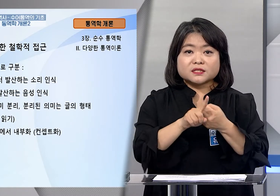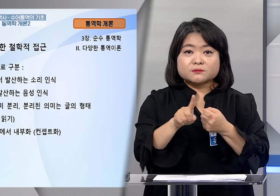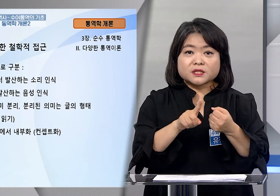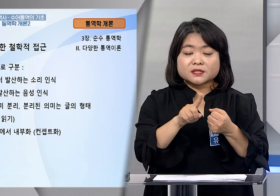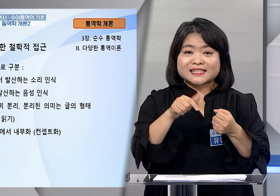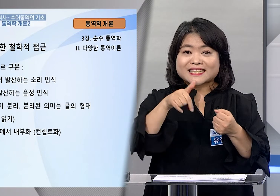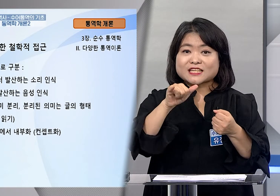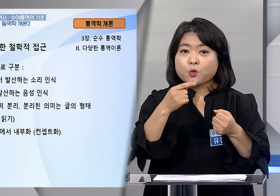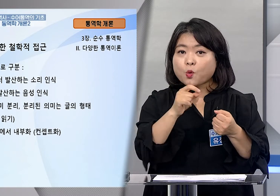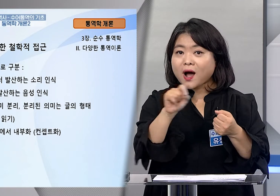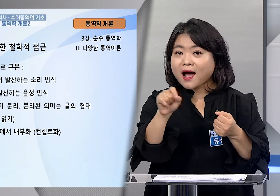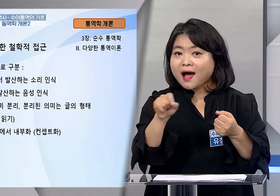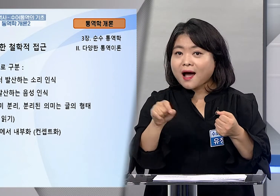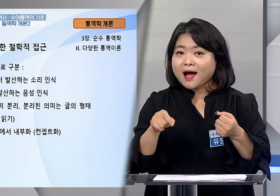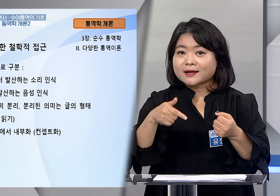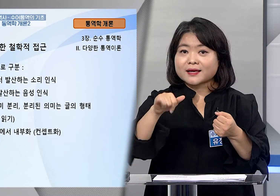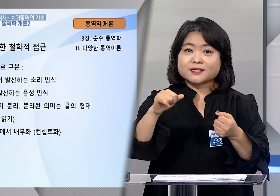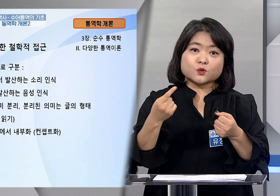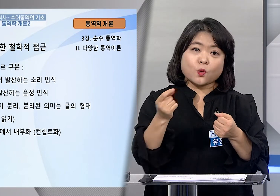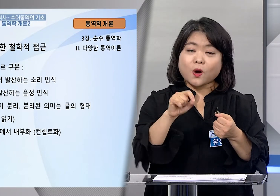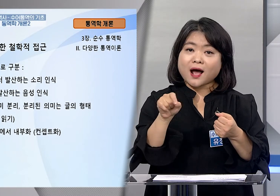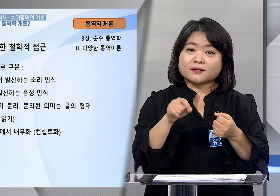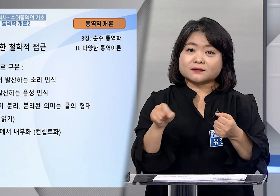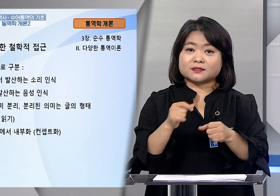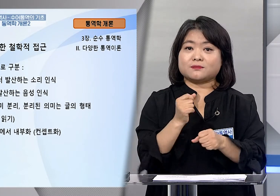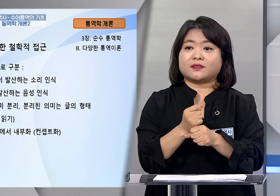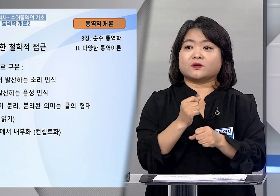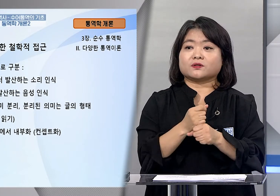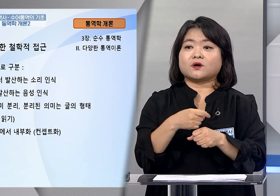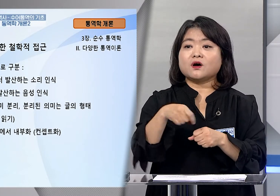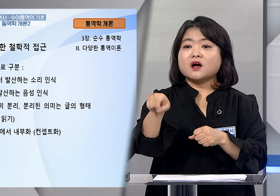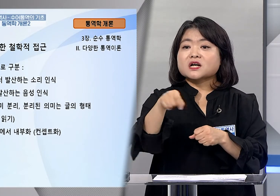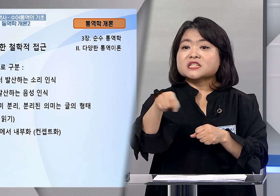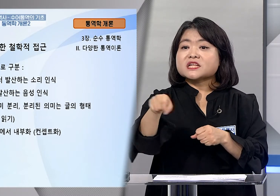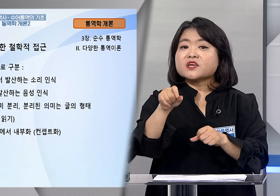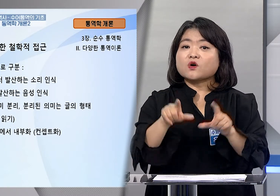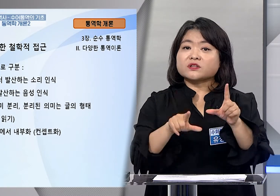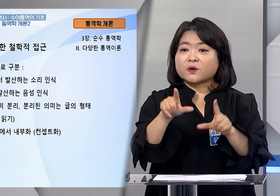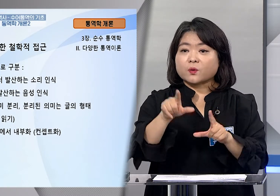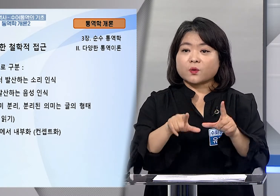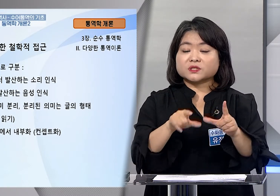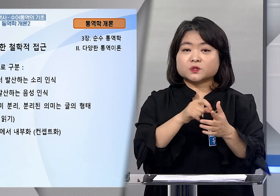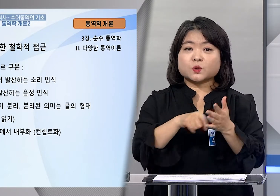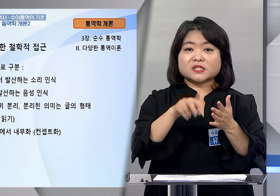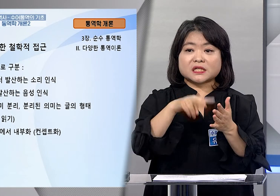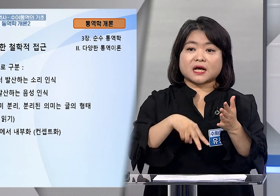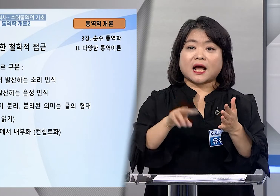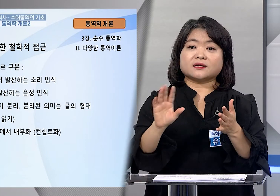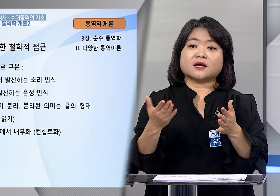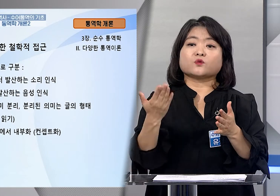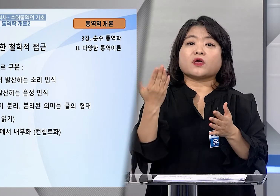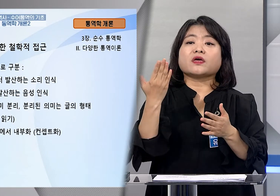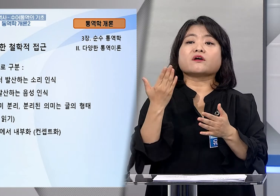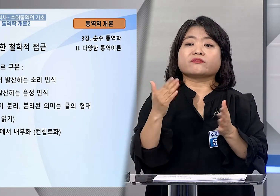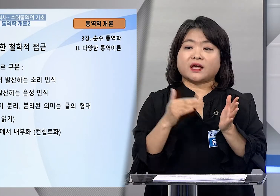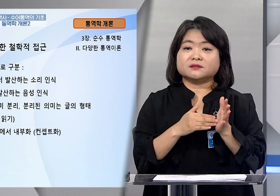의미를 기호화하게 기호화하는 것들을 만들어서 글의 형태로 쓰고 읽기가 가능하게 되었다는